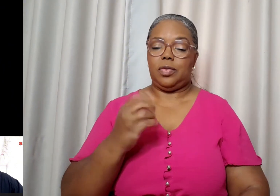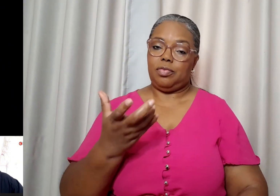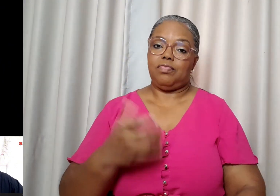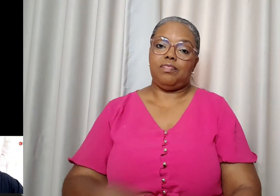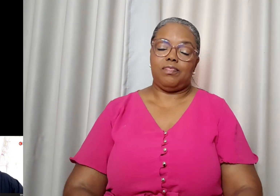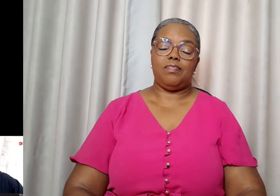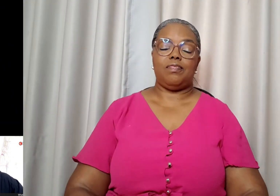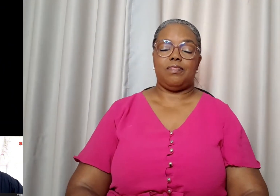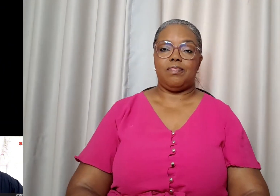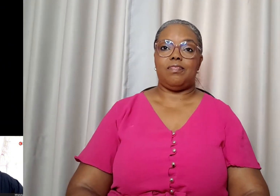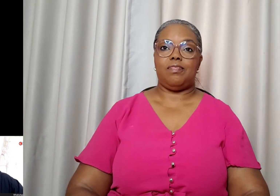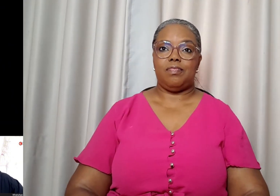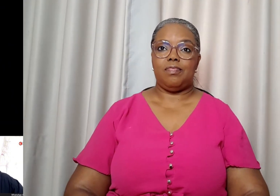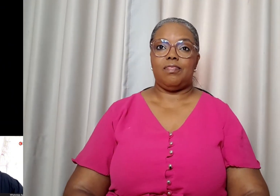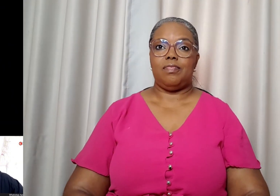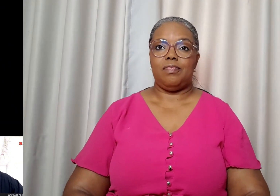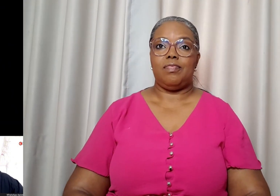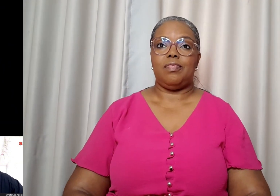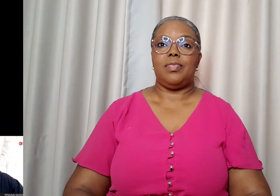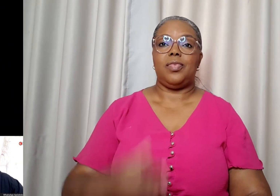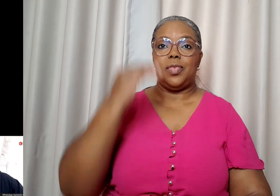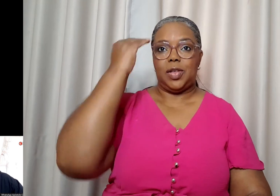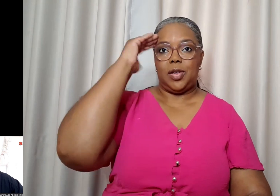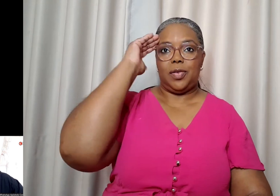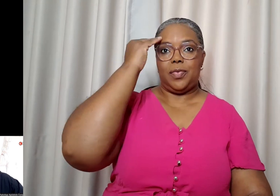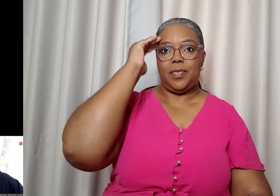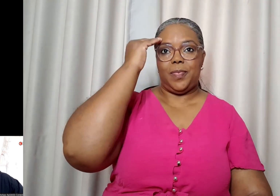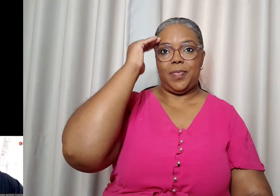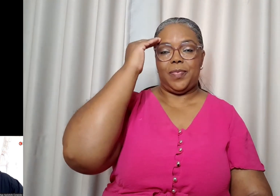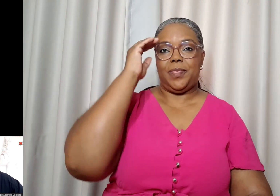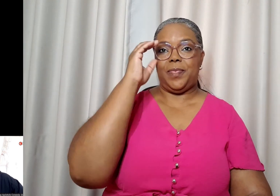Está compreendendo?